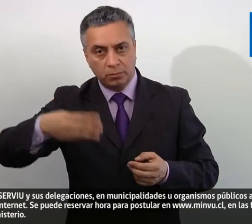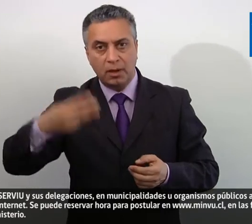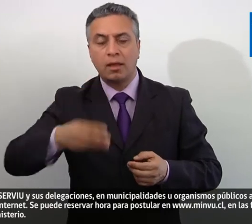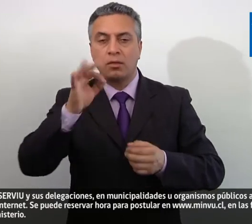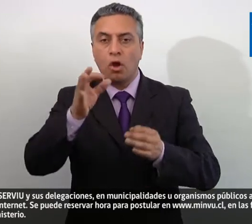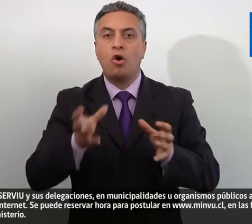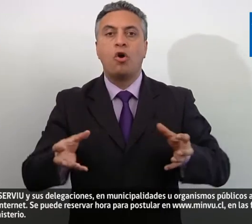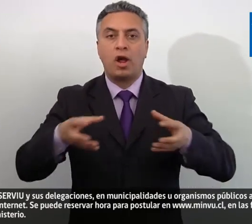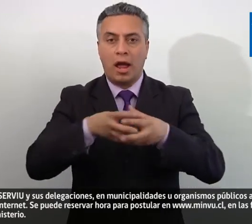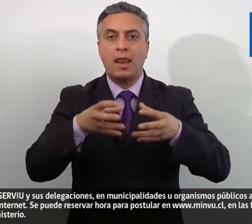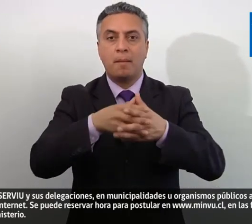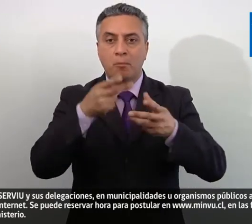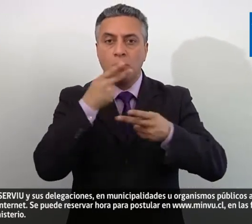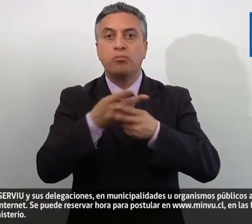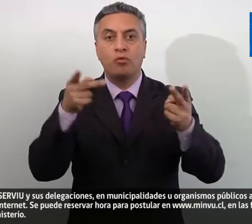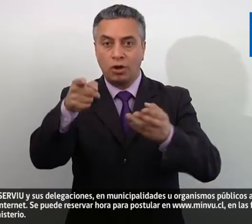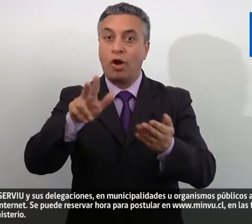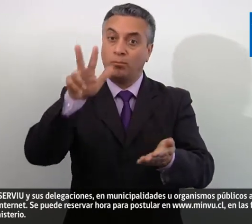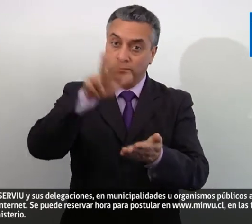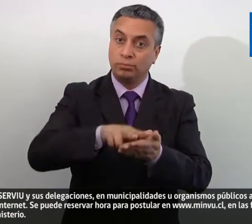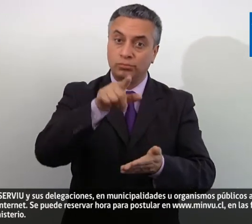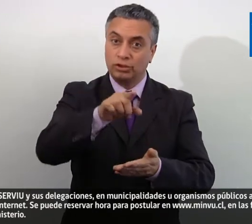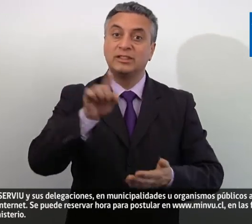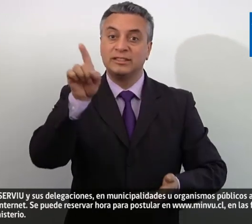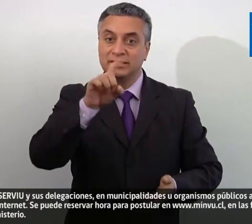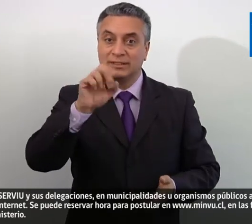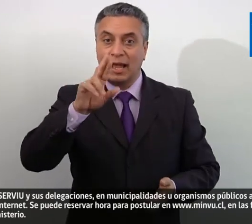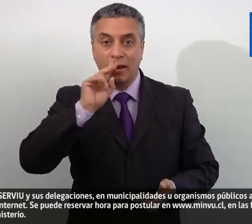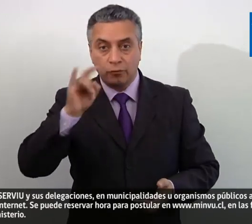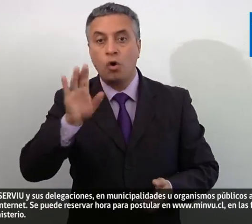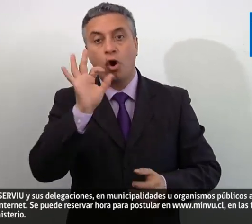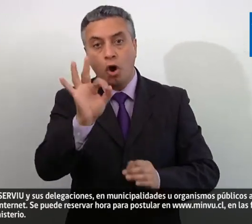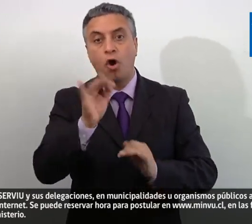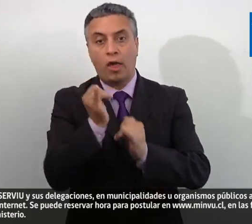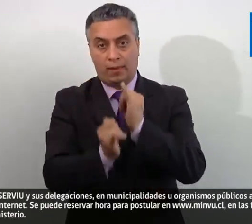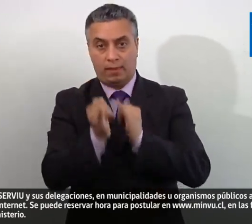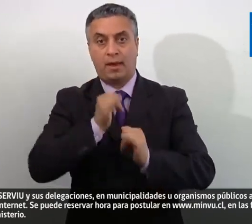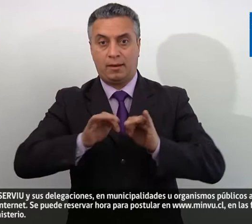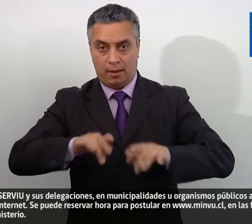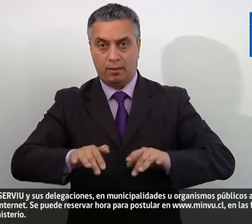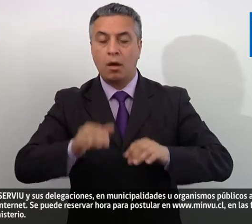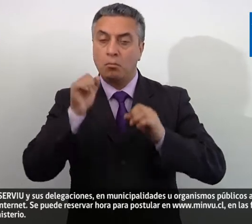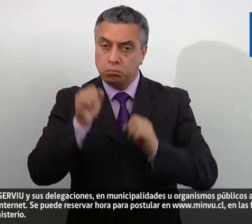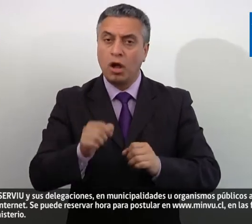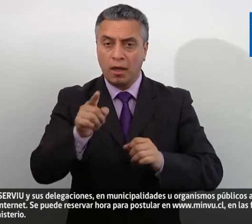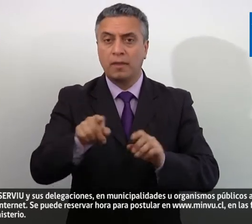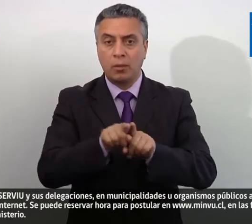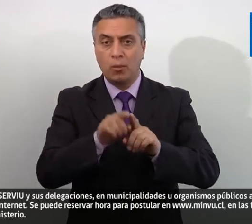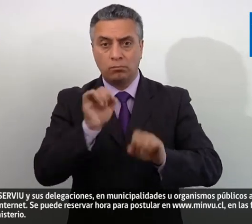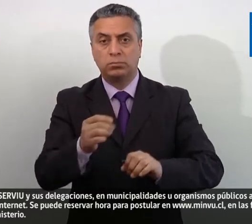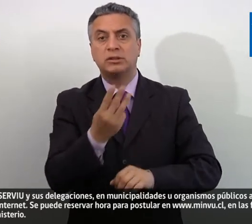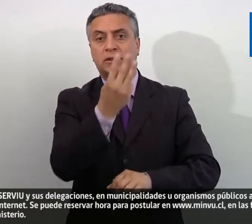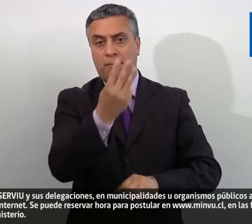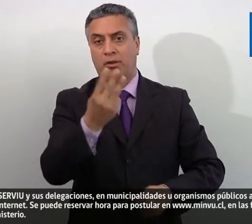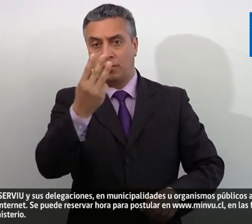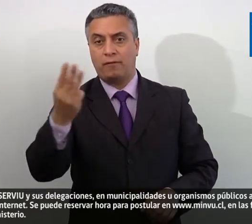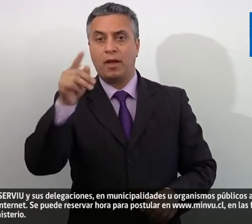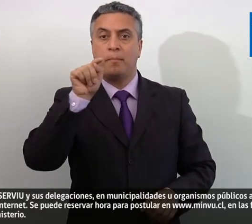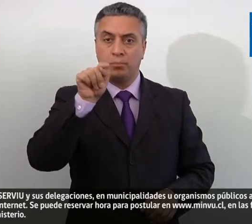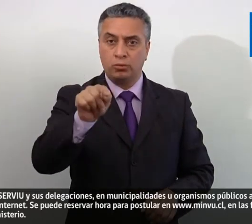organismos públicos acreditados por el Serviu o vía Internet. Se puede reservar hora para postular en www.mimbu.cl